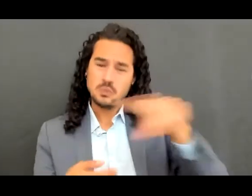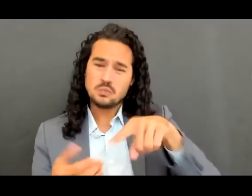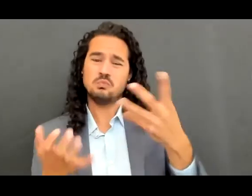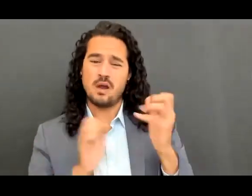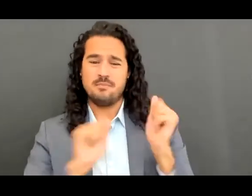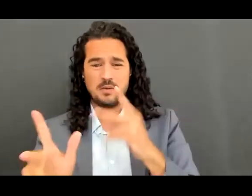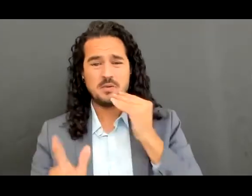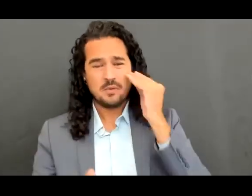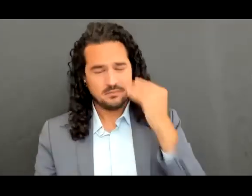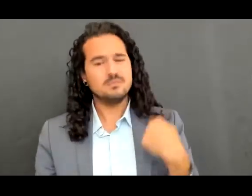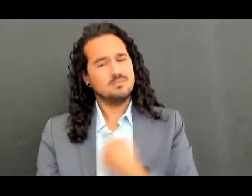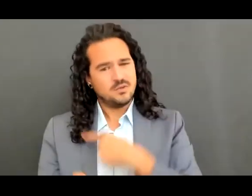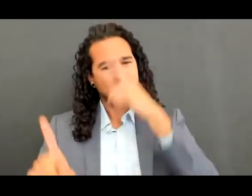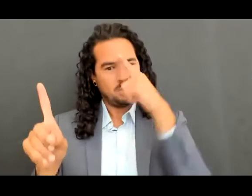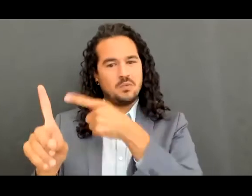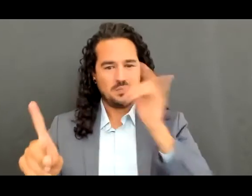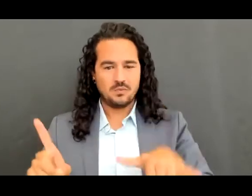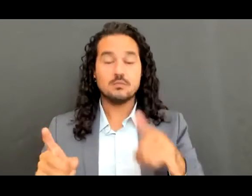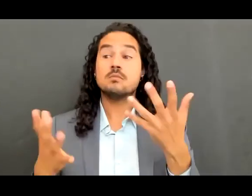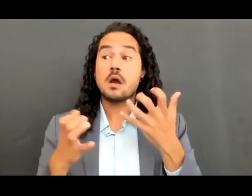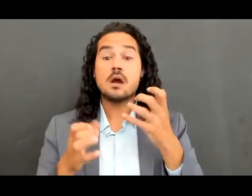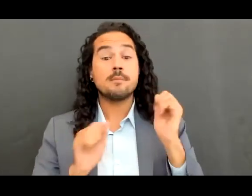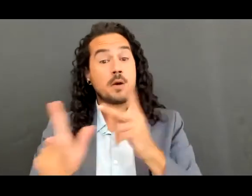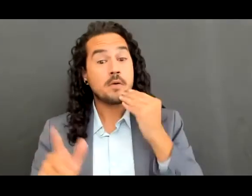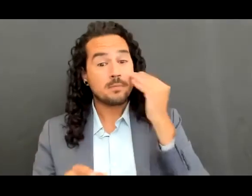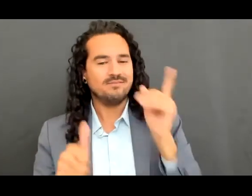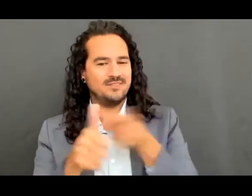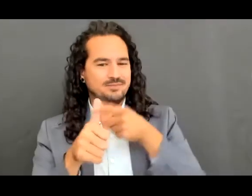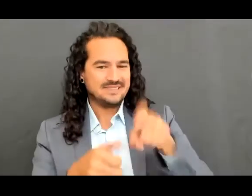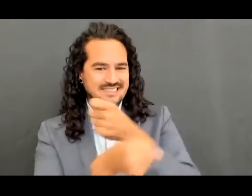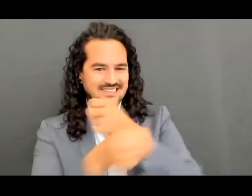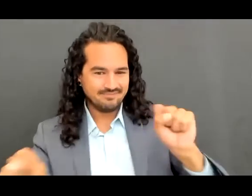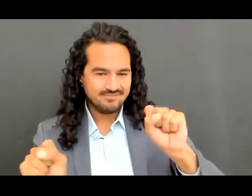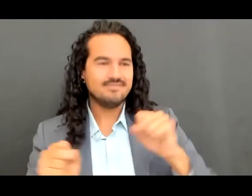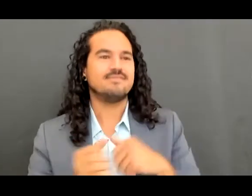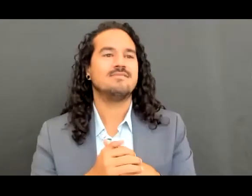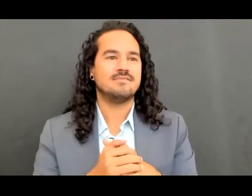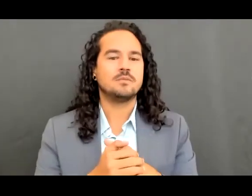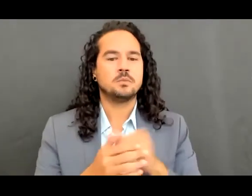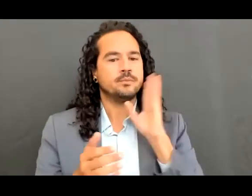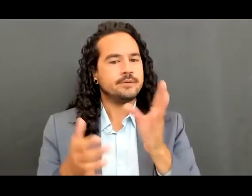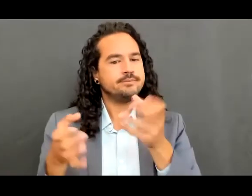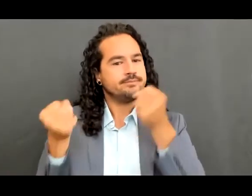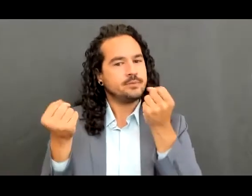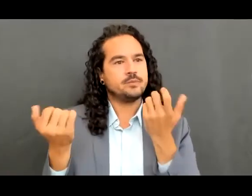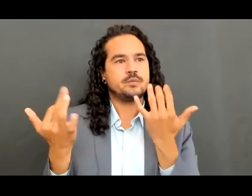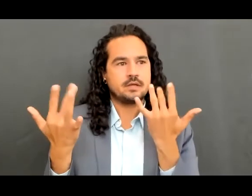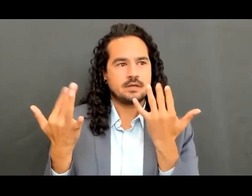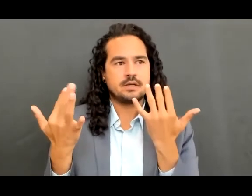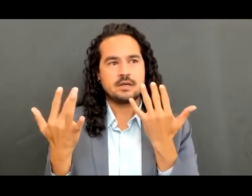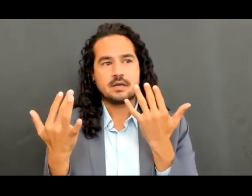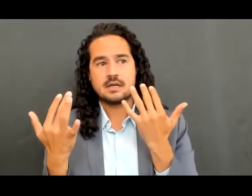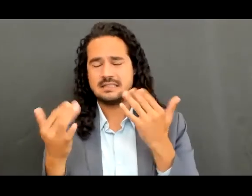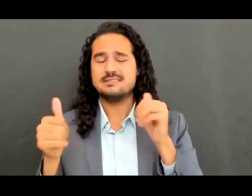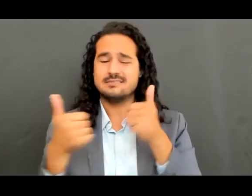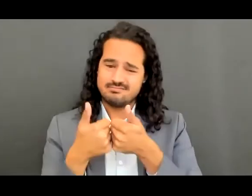rápido posible. Entendemos que es una prioridad esto y, bueno, para hacer esto es algo